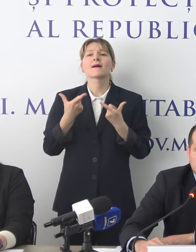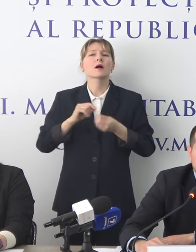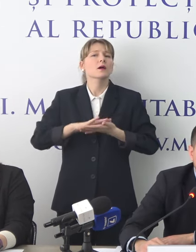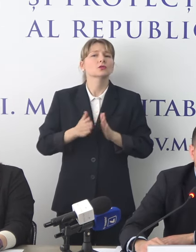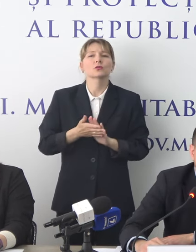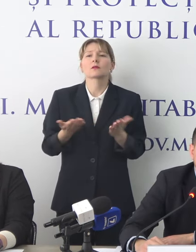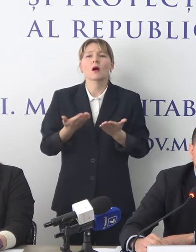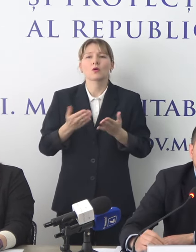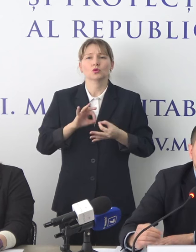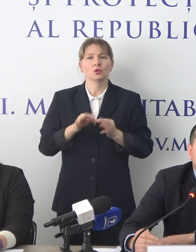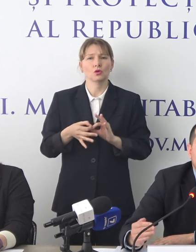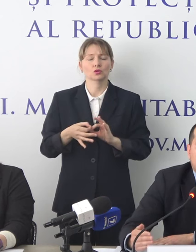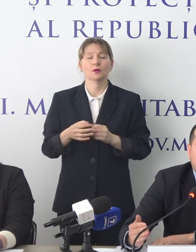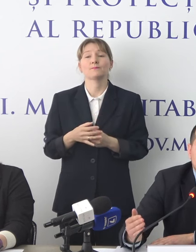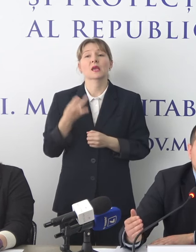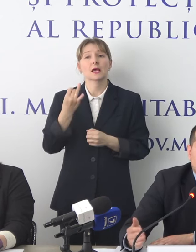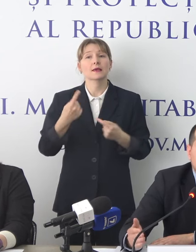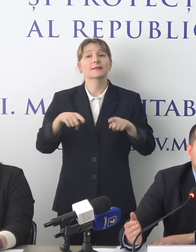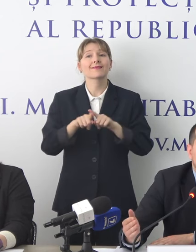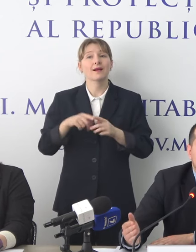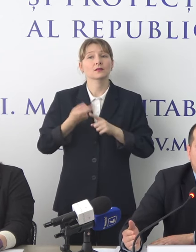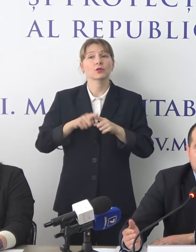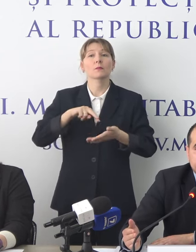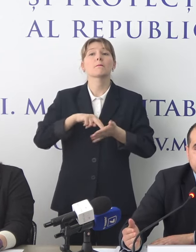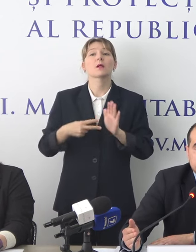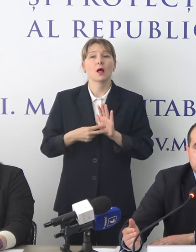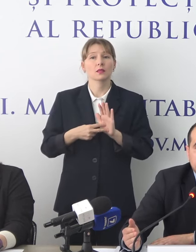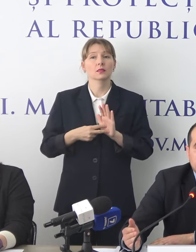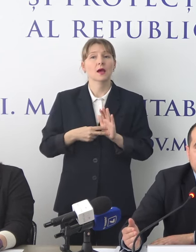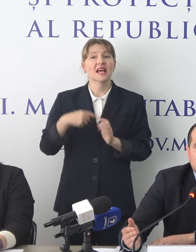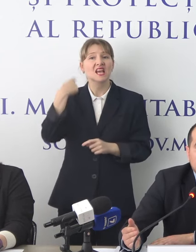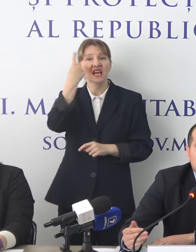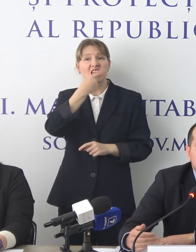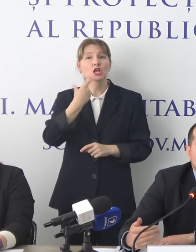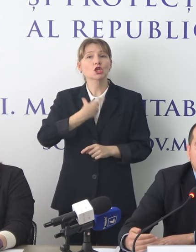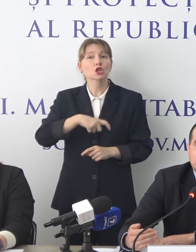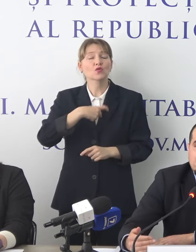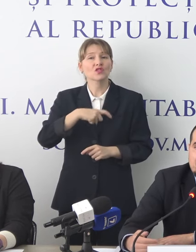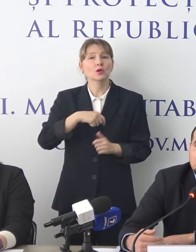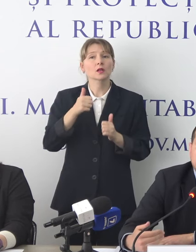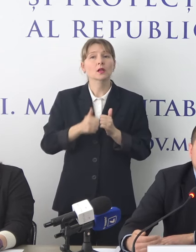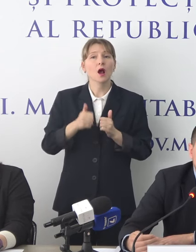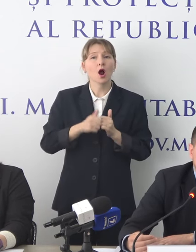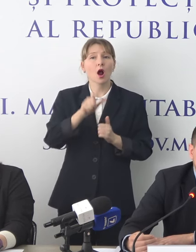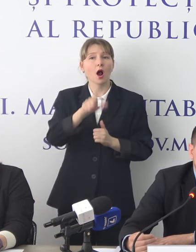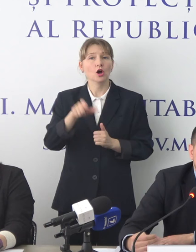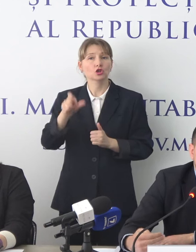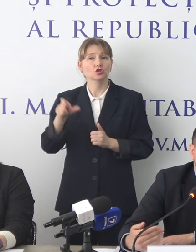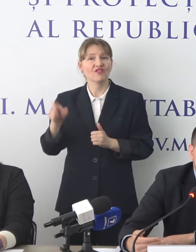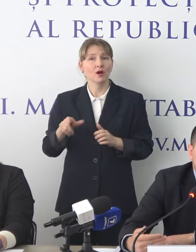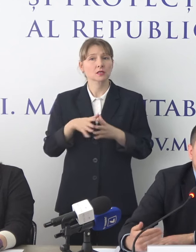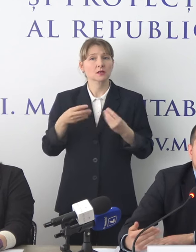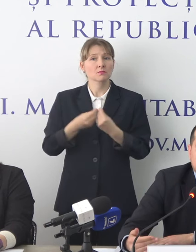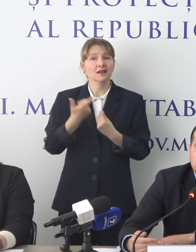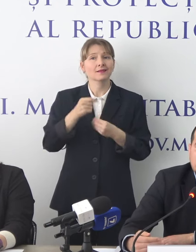situații dificile. Și vom avea acel plan individual și noi vom putea cu toții